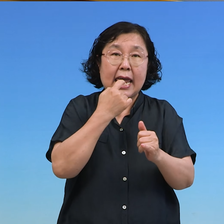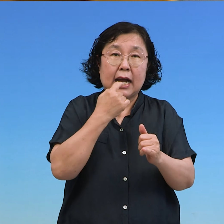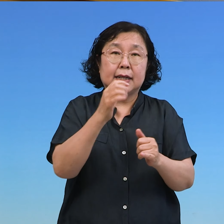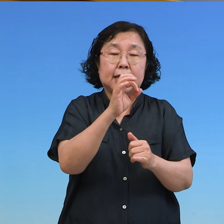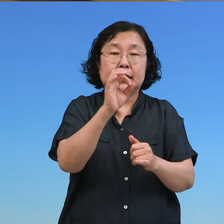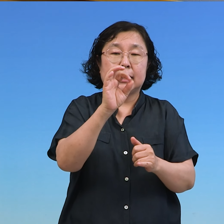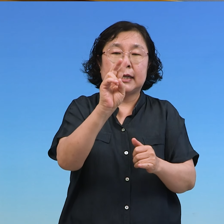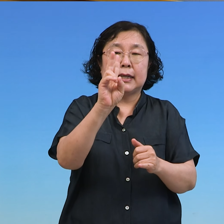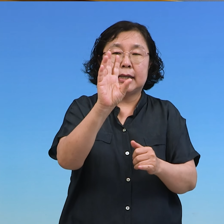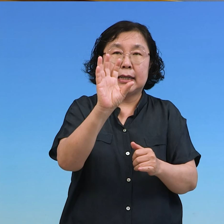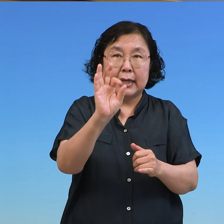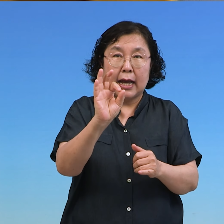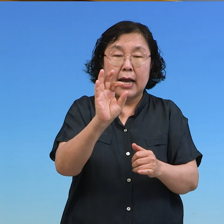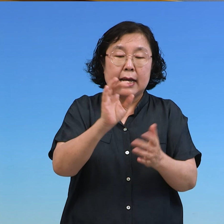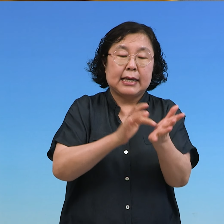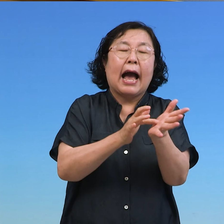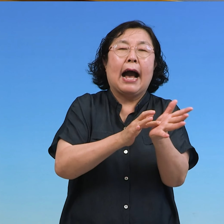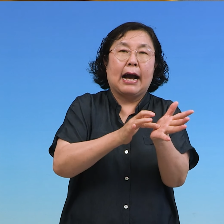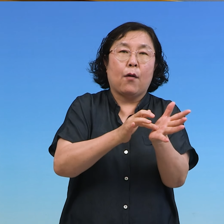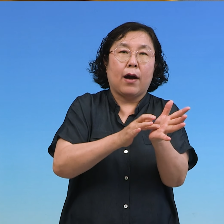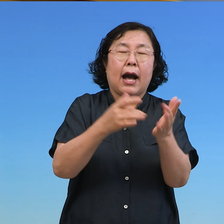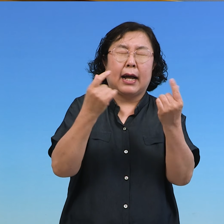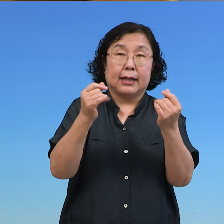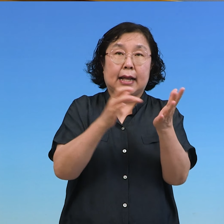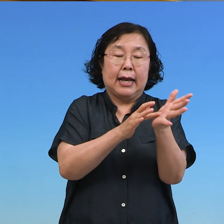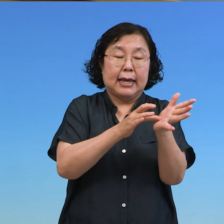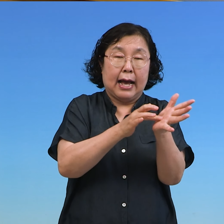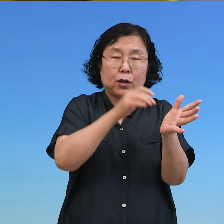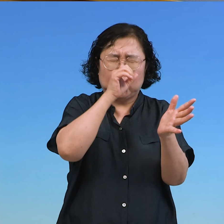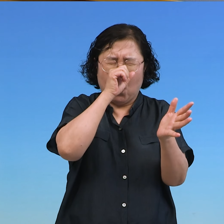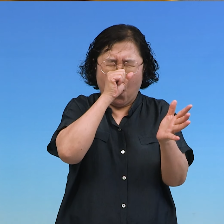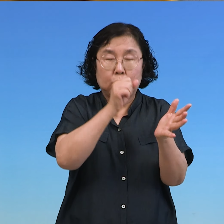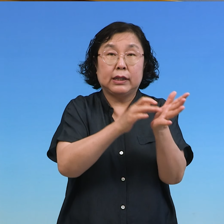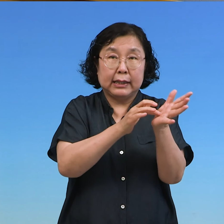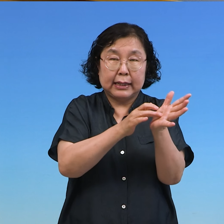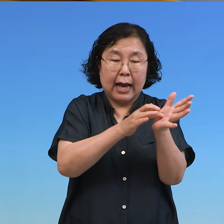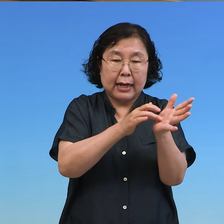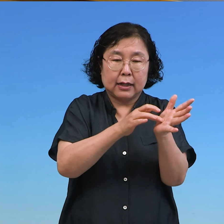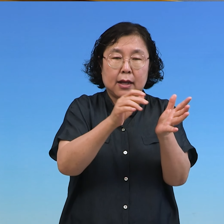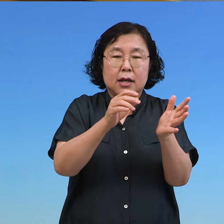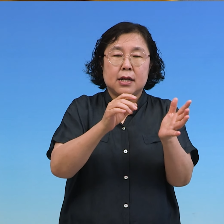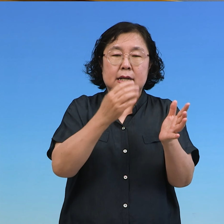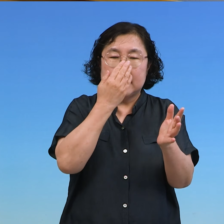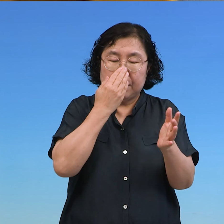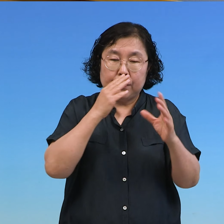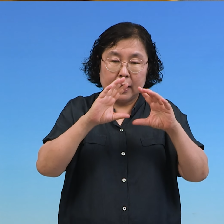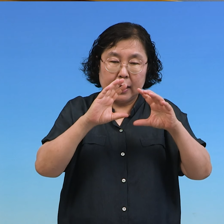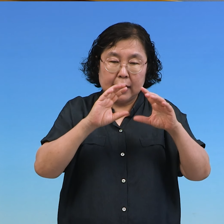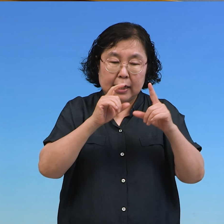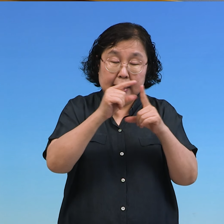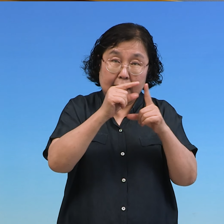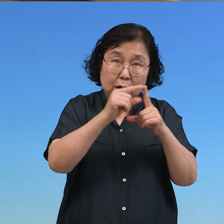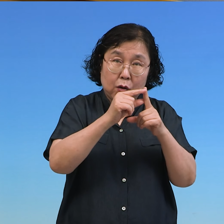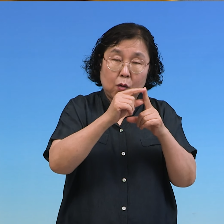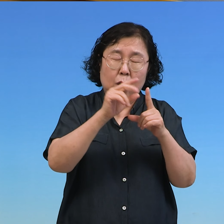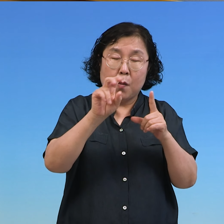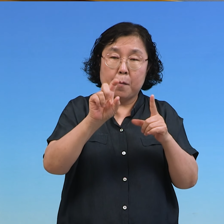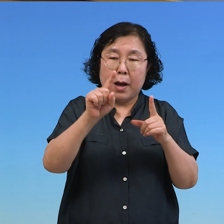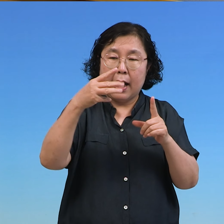양약이라는 이 단어는 히브리어로 마르페 라는 단어인데요 똑같은 단어가 한 군데 더 나옵니다 자문 15장 4절